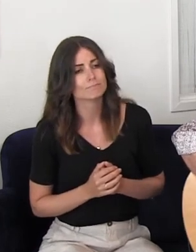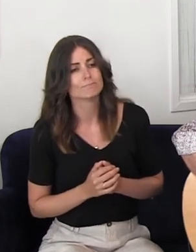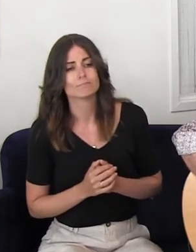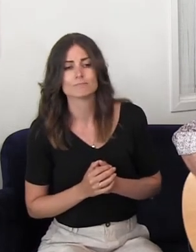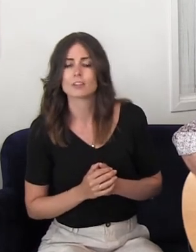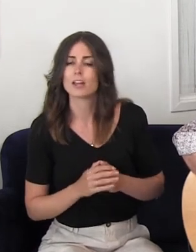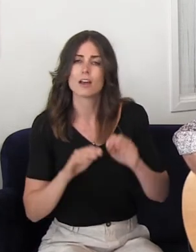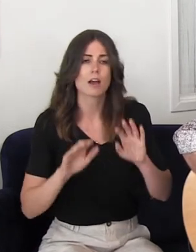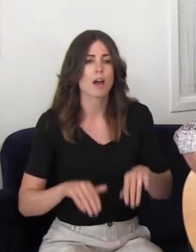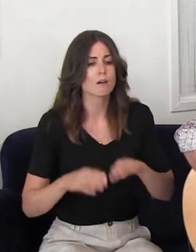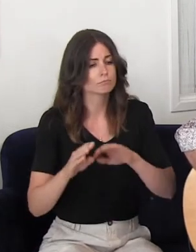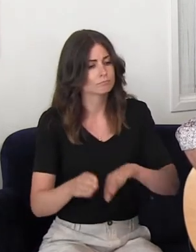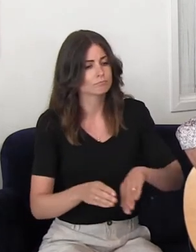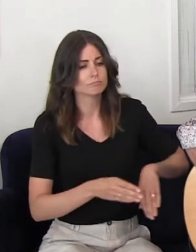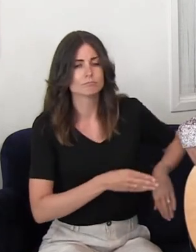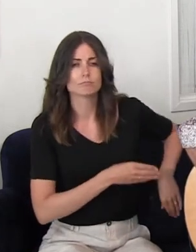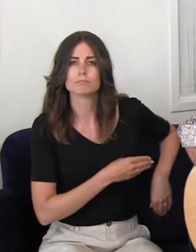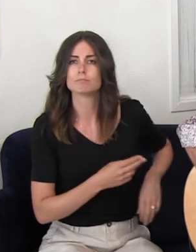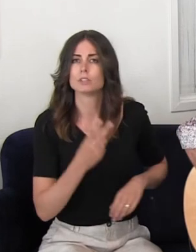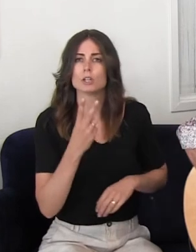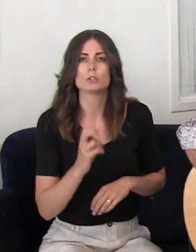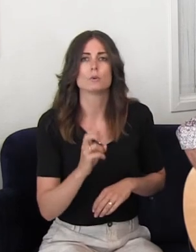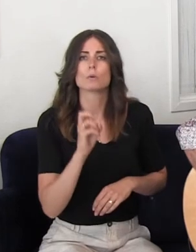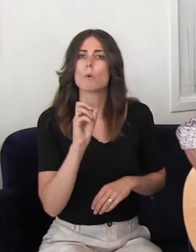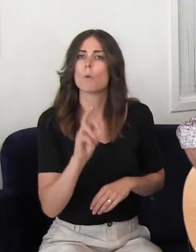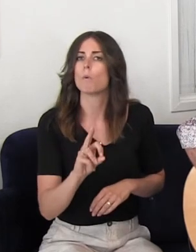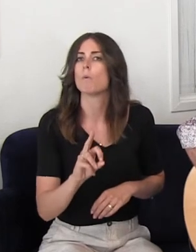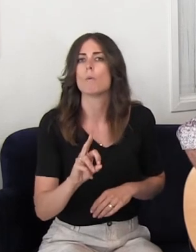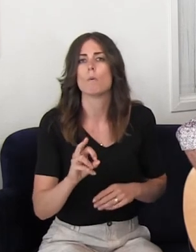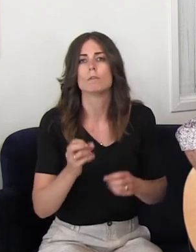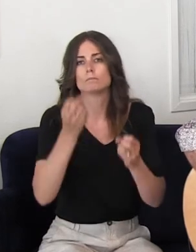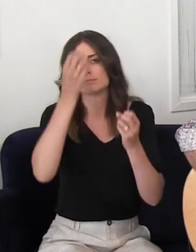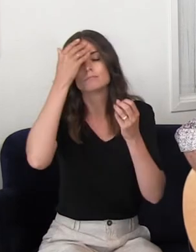Det är kastat för vind sedan 20 år.